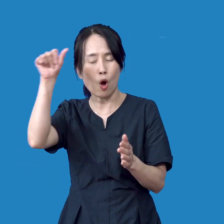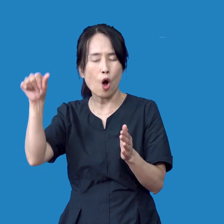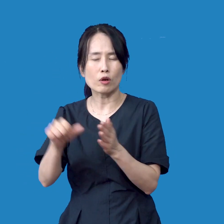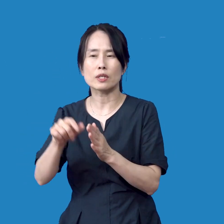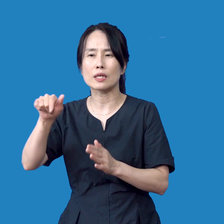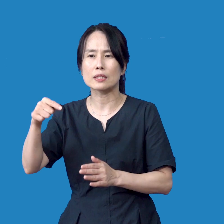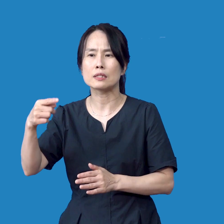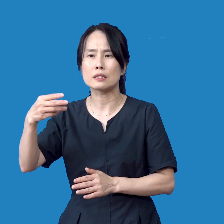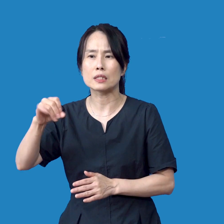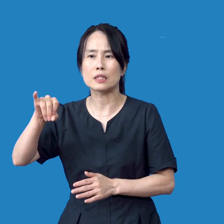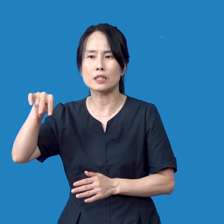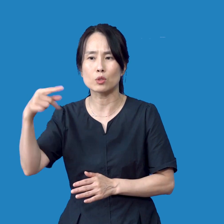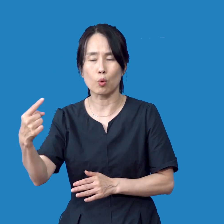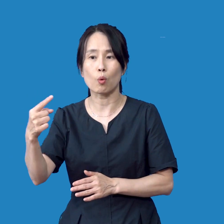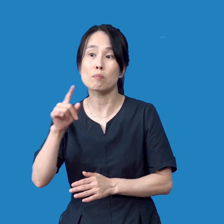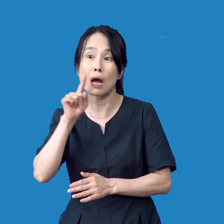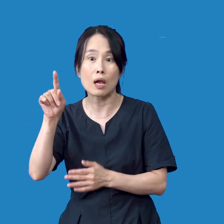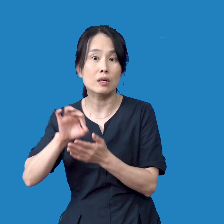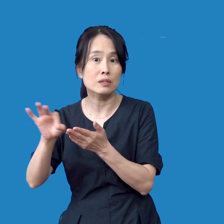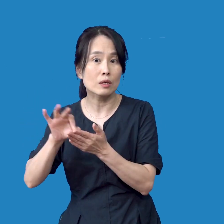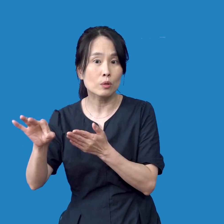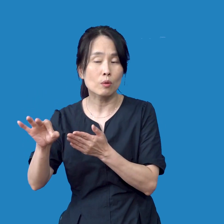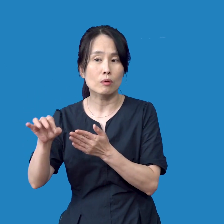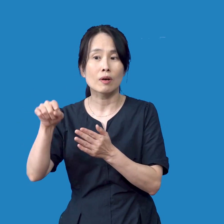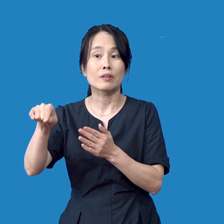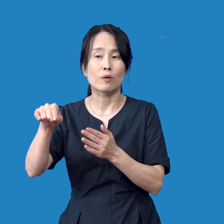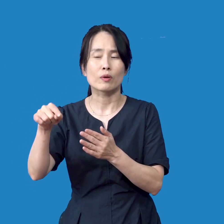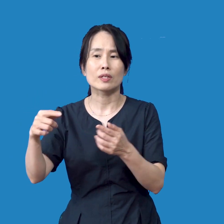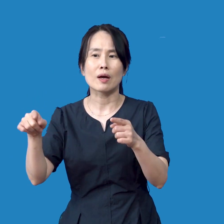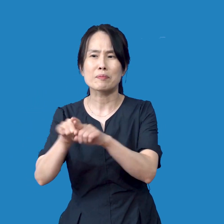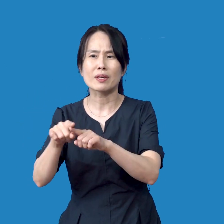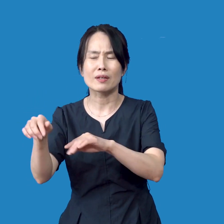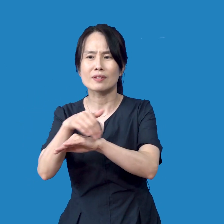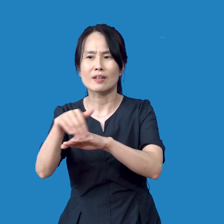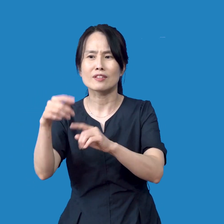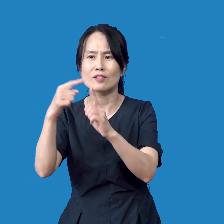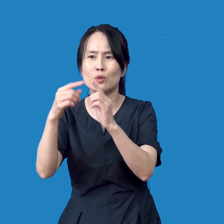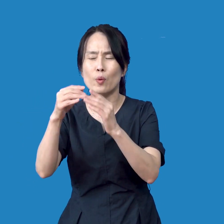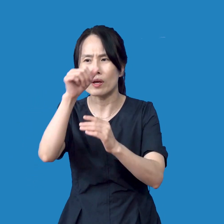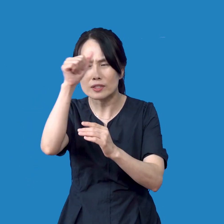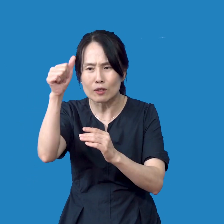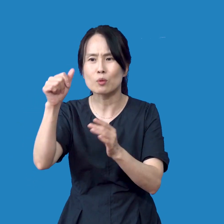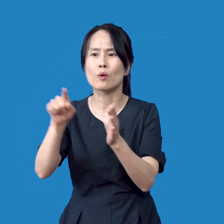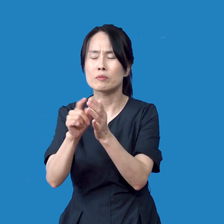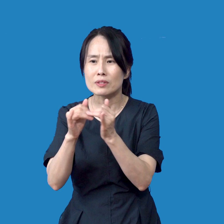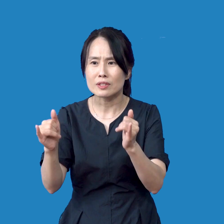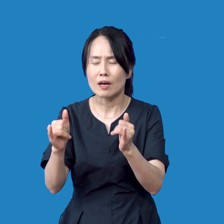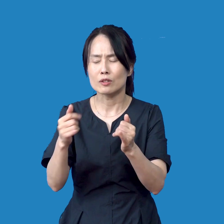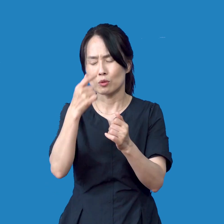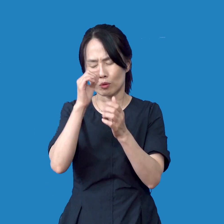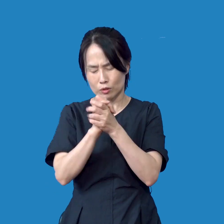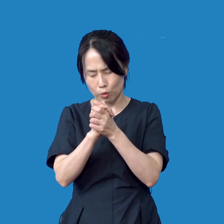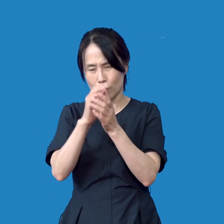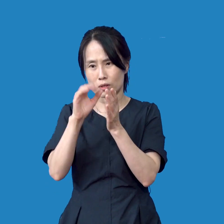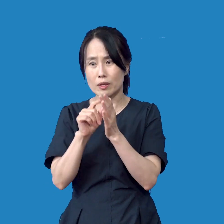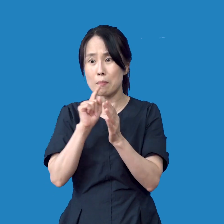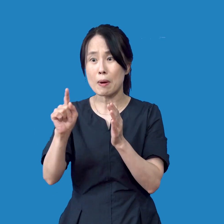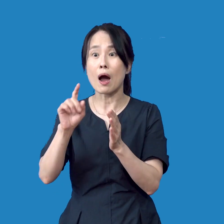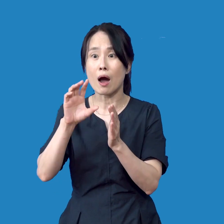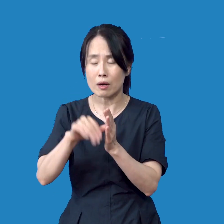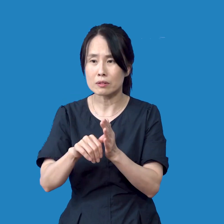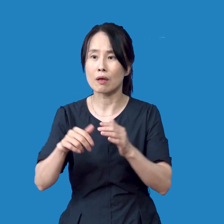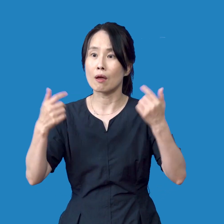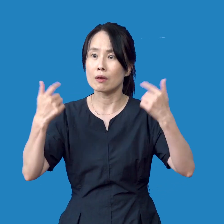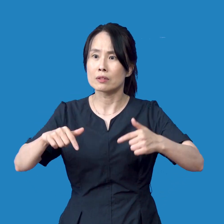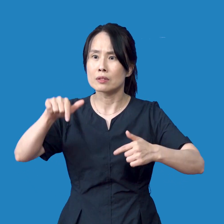된 것 같습니다. 그러니까 그 교회 장로님들도 성도들도 기도를 하든지 말을 하든지 늘